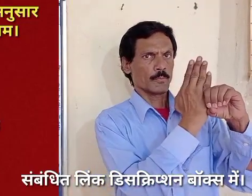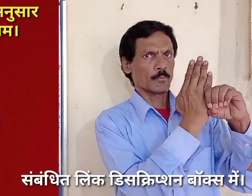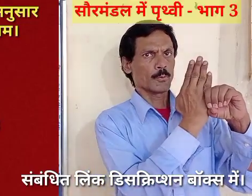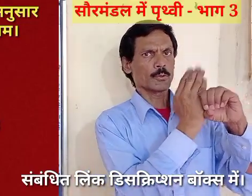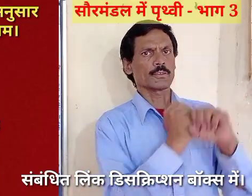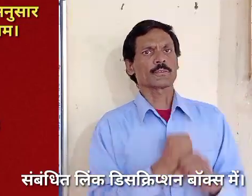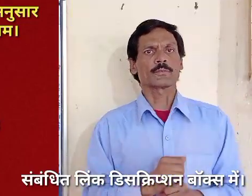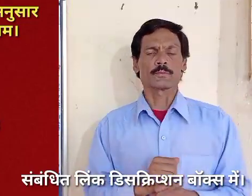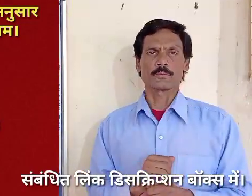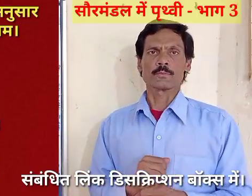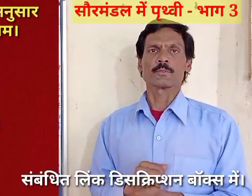बुध,